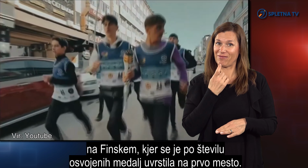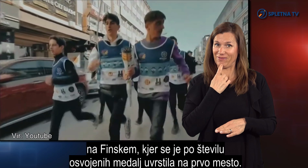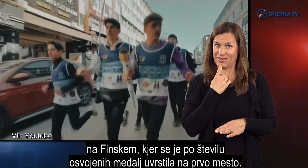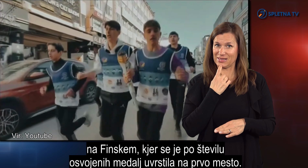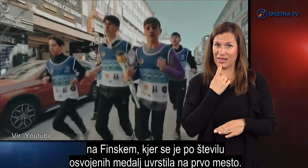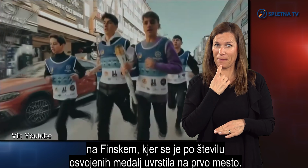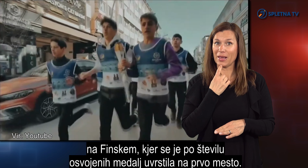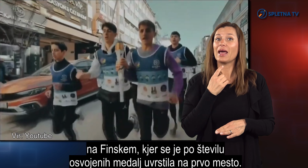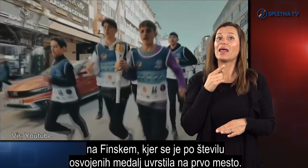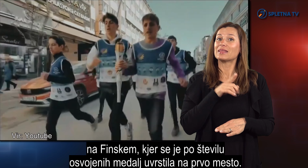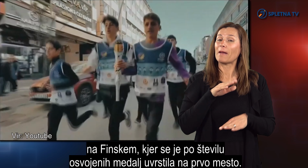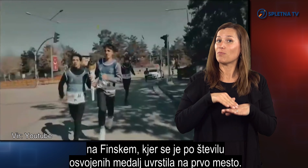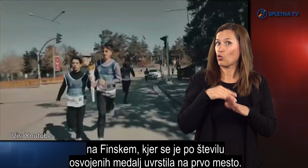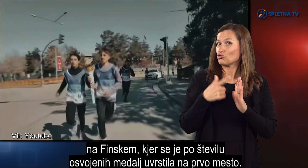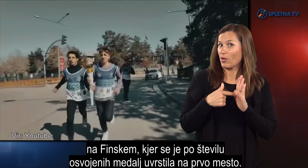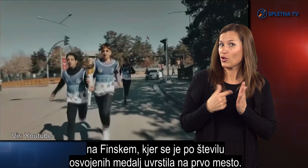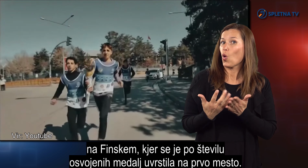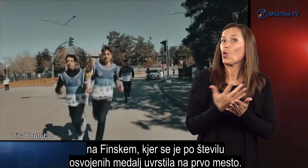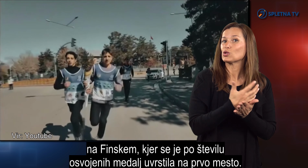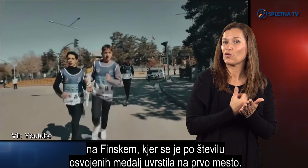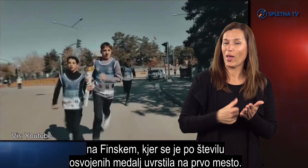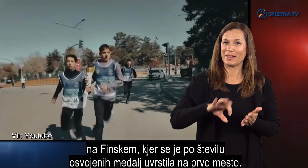medalj uvrstila na 1. mesto.